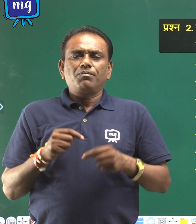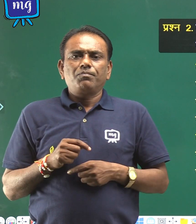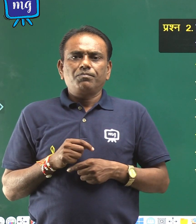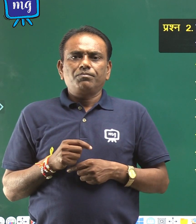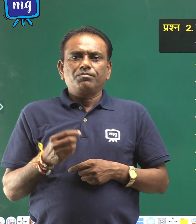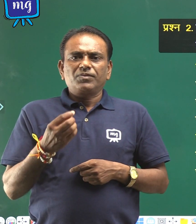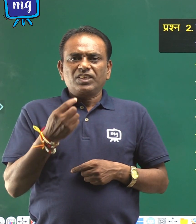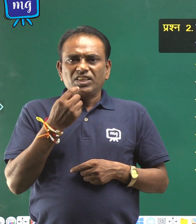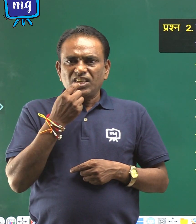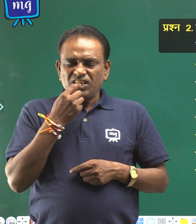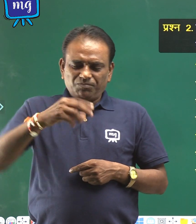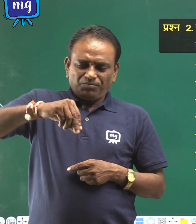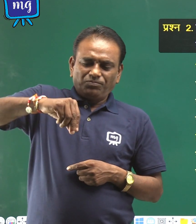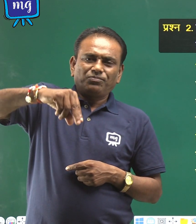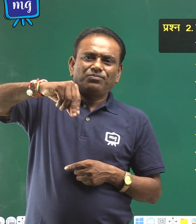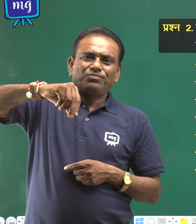रसगुल्ला,